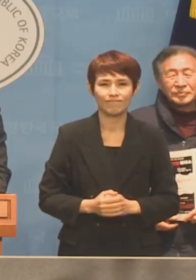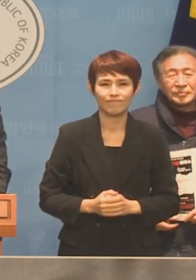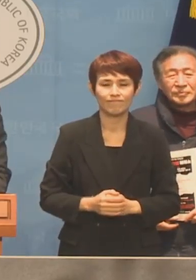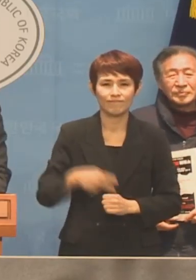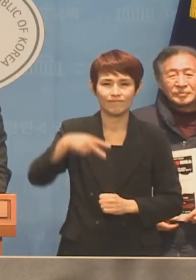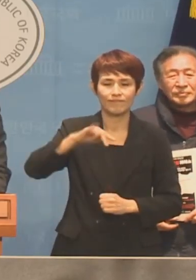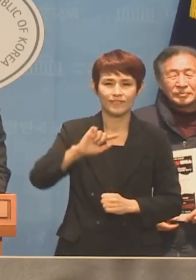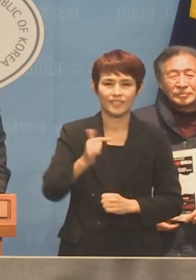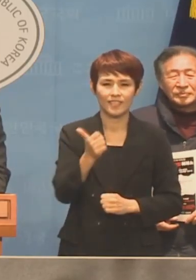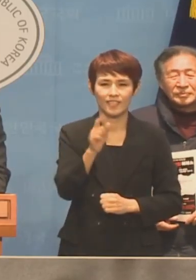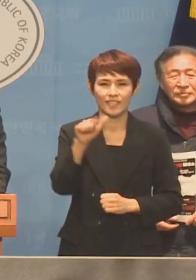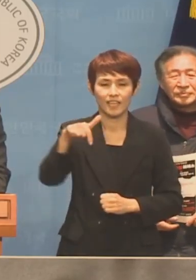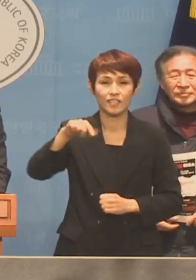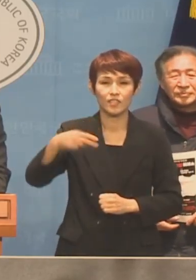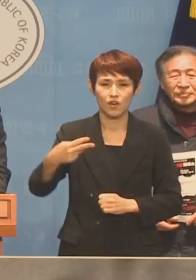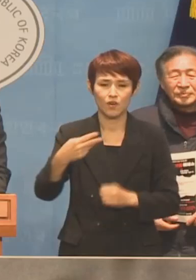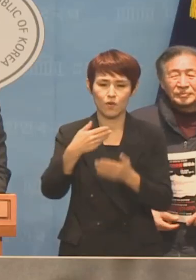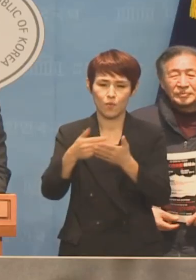신학철 화가님,